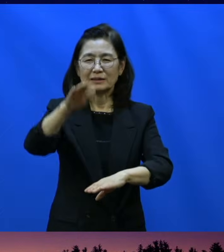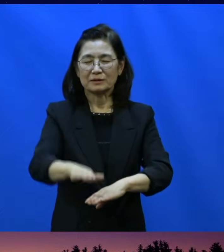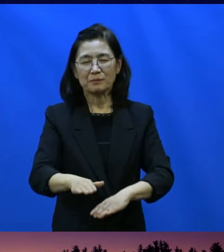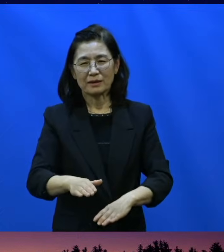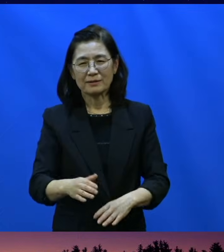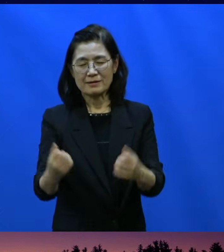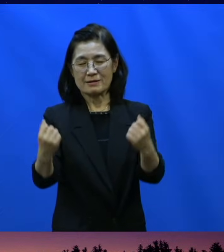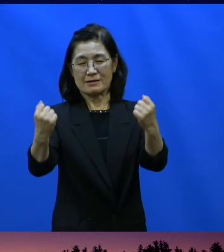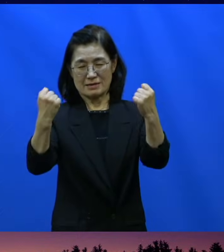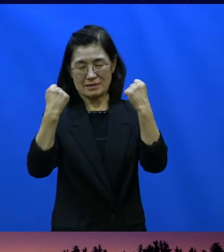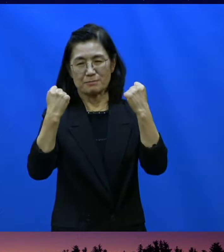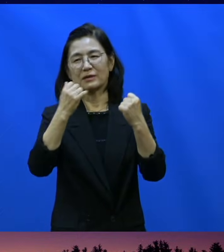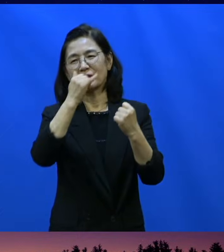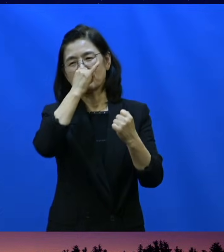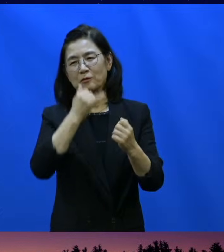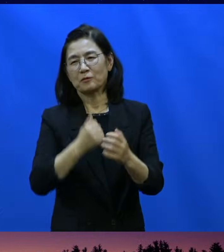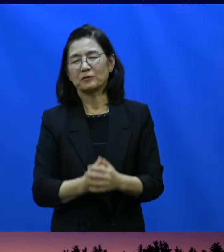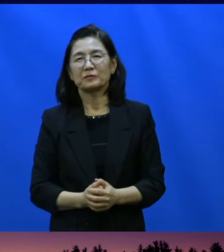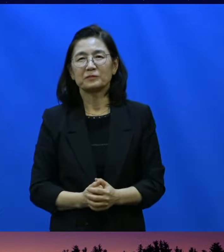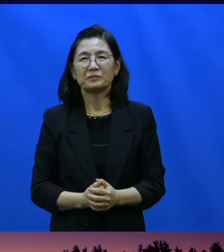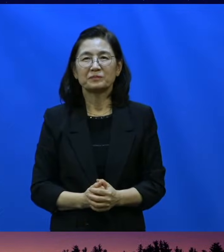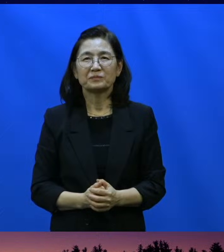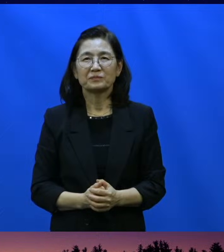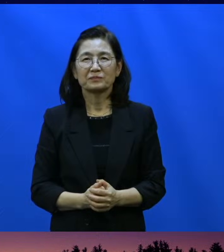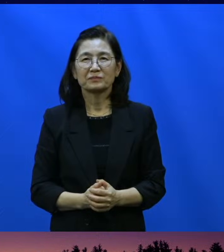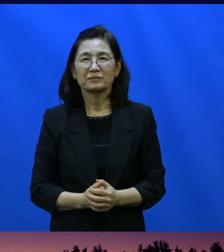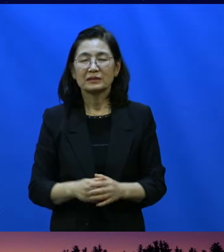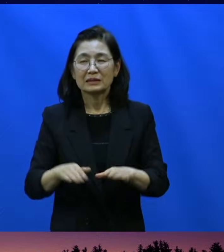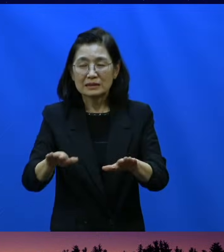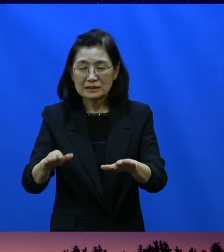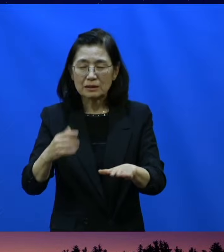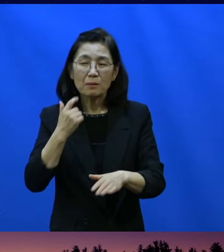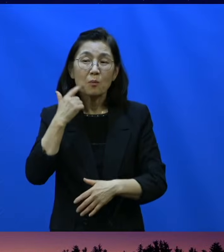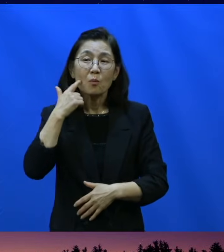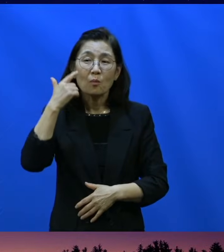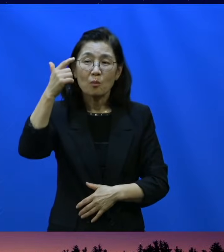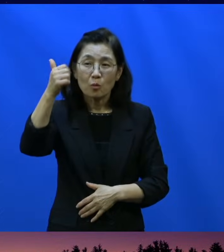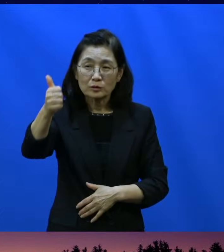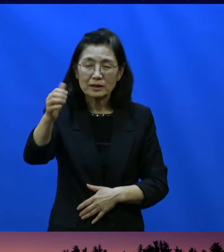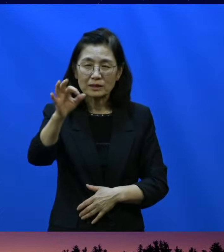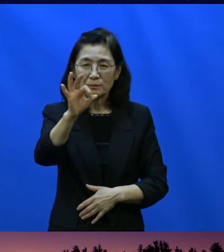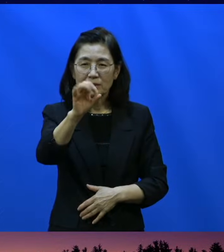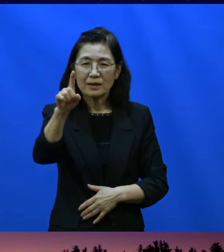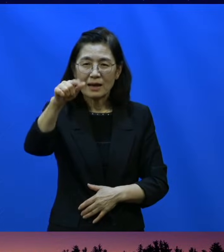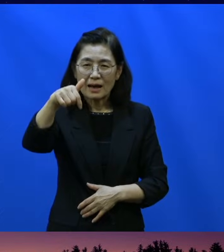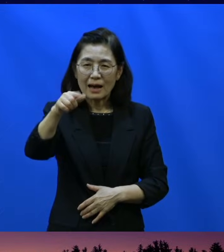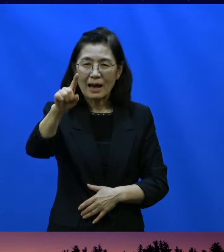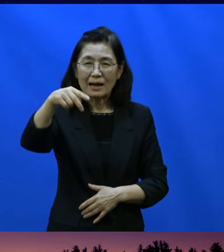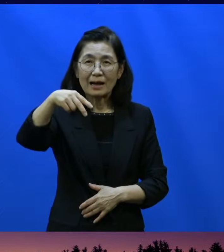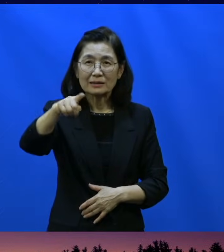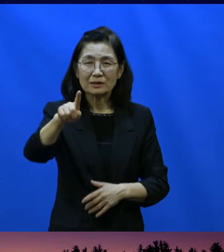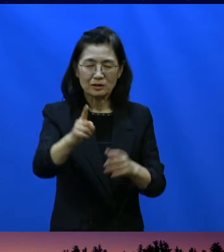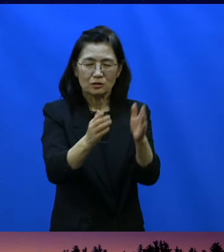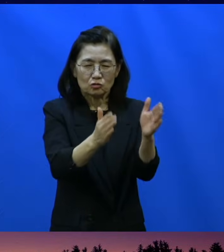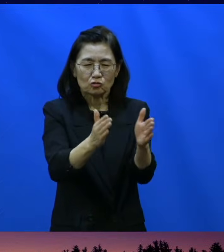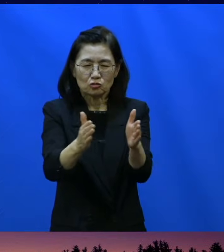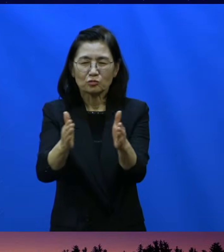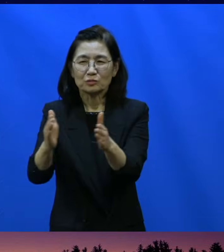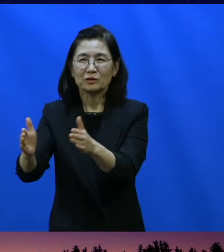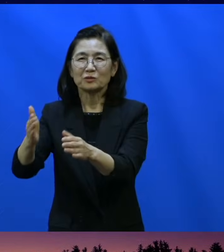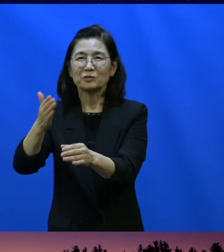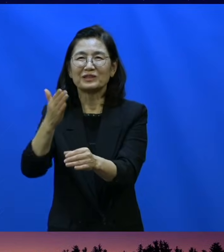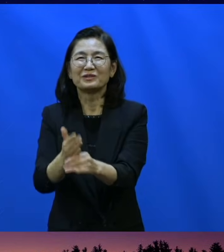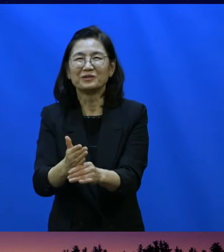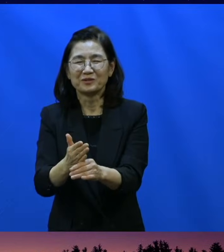제가 이제 아가스를 지금 준비를 이제 하고 막 월요일부터 하는데 막 아가스 하고 싶어가지고 입에서 이게